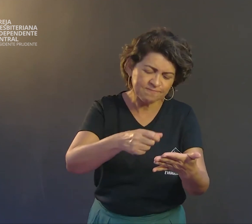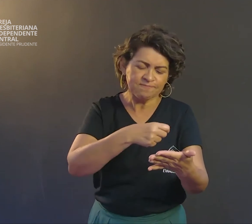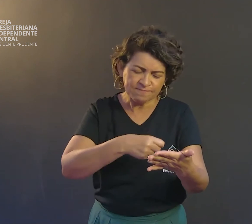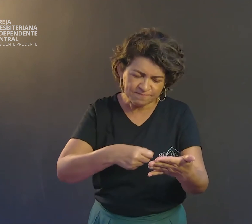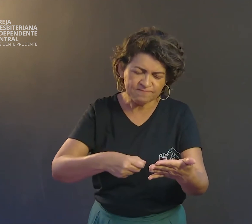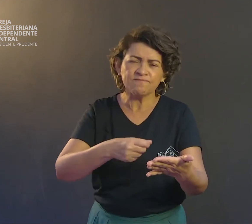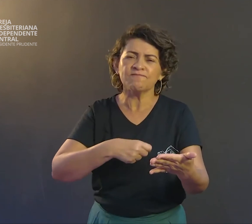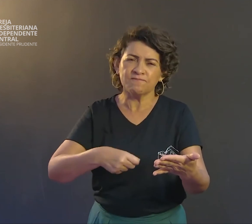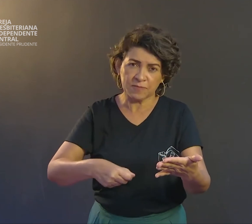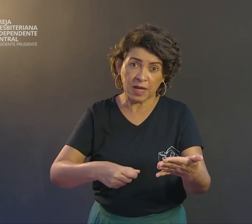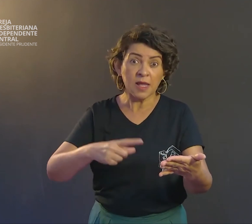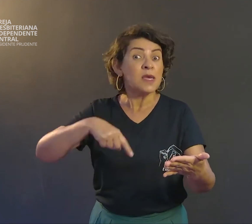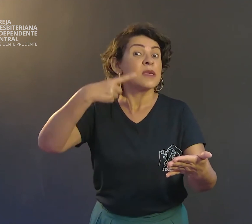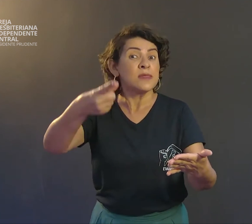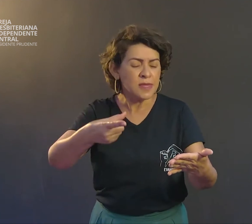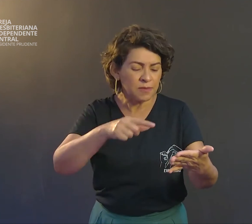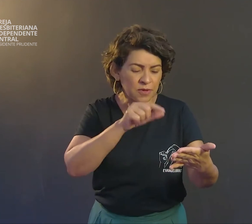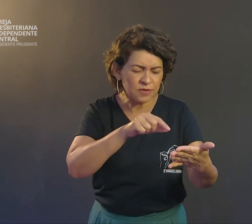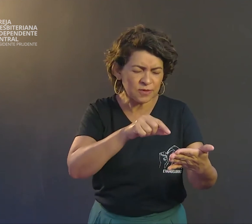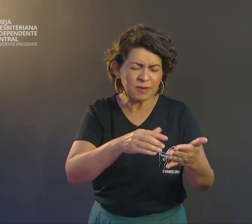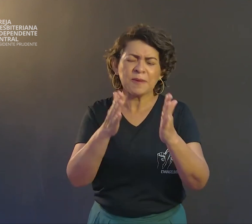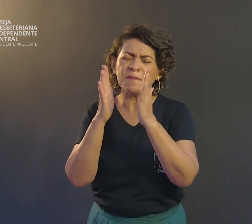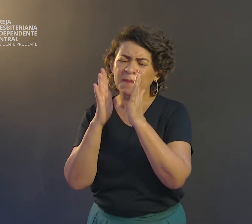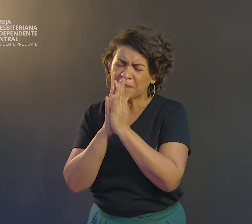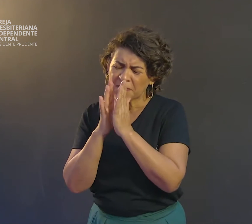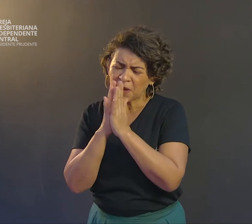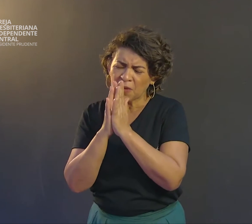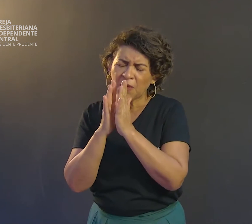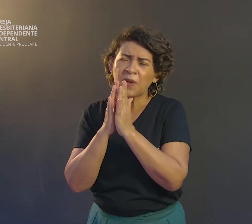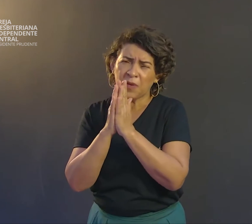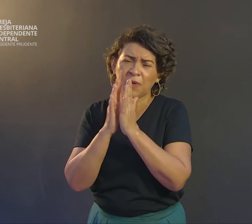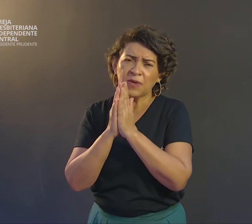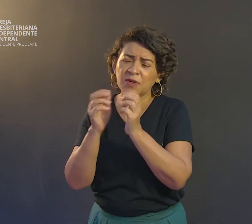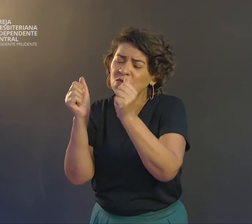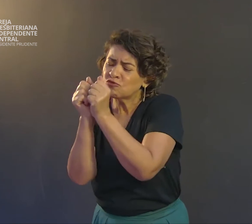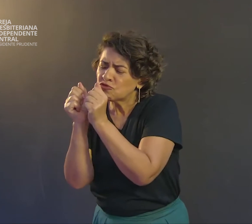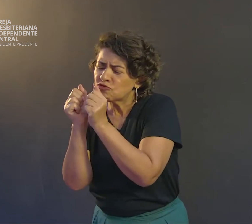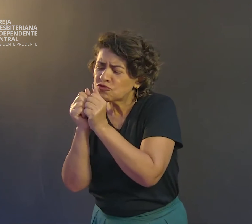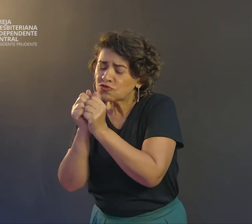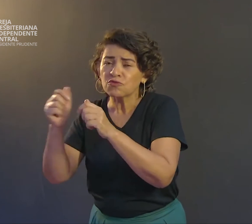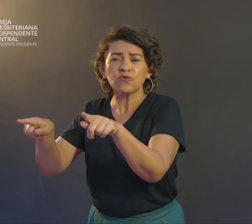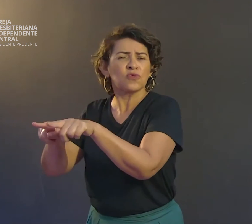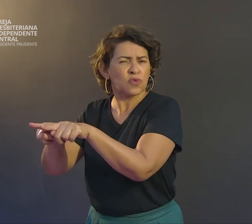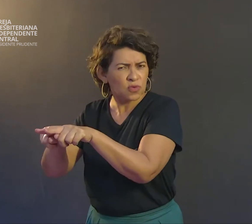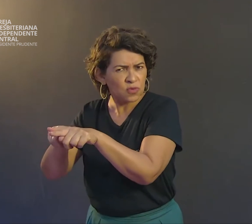Ore pedindo a Deus um irmão ou uma irmã na fé que possa te ouvir e orar por